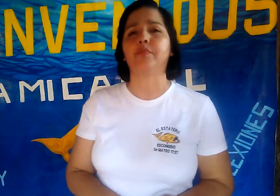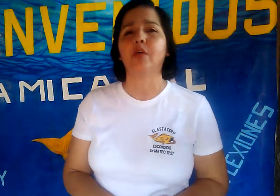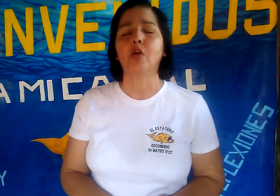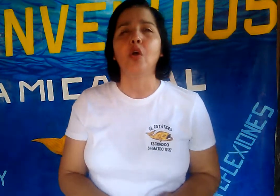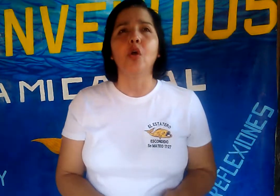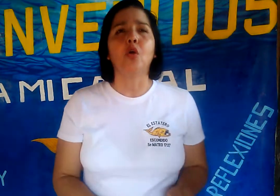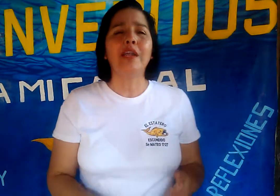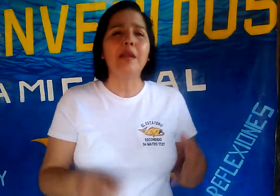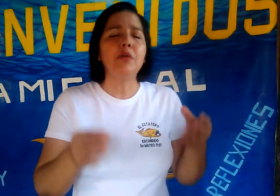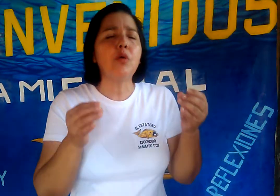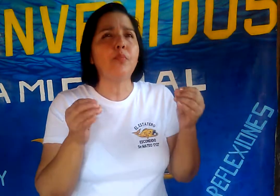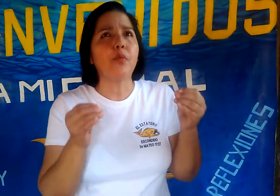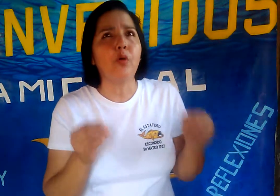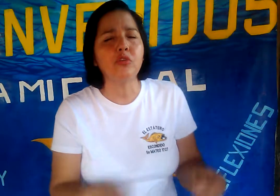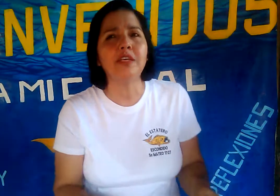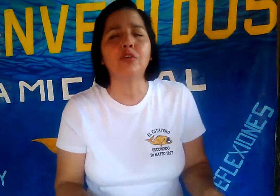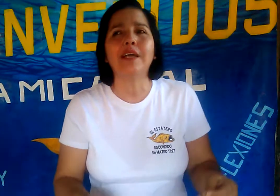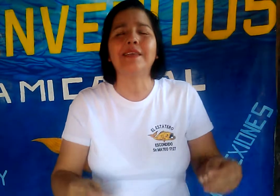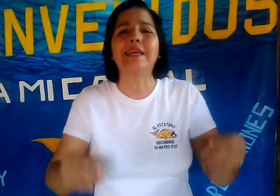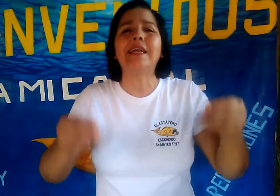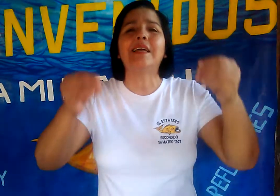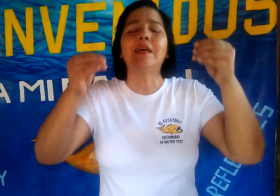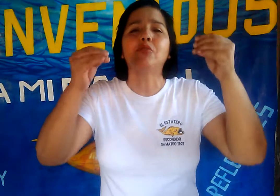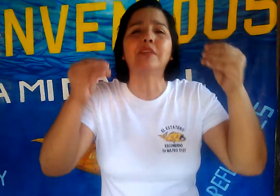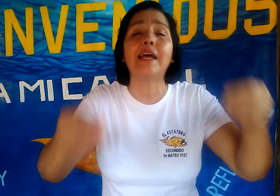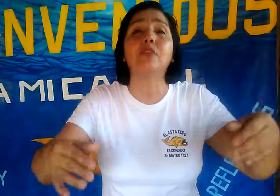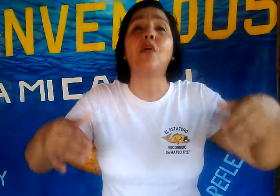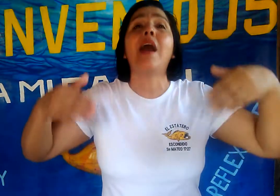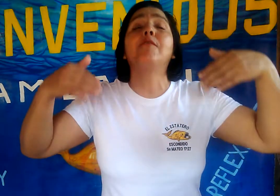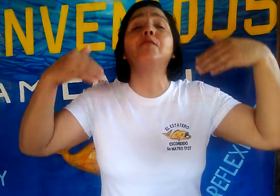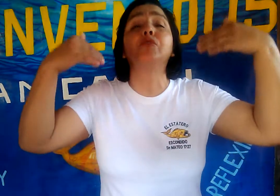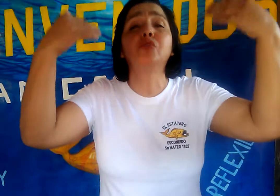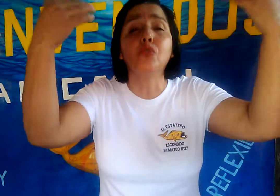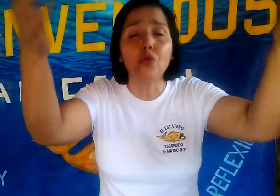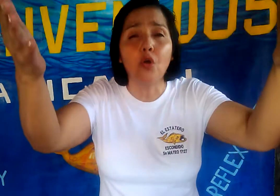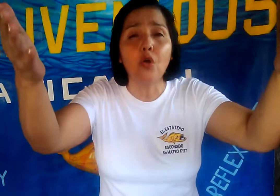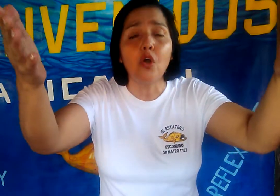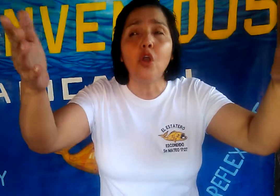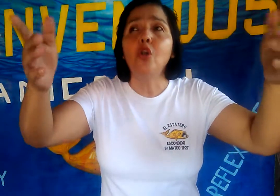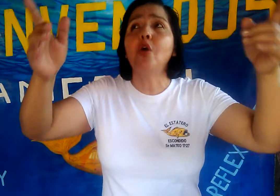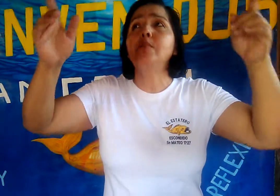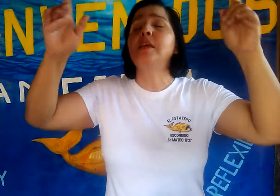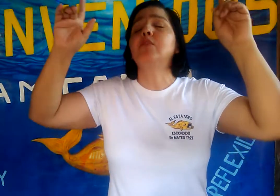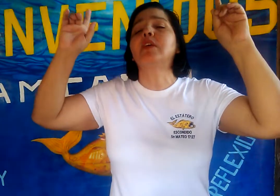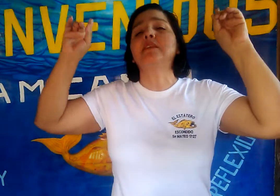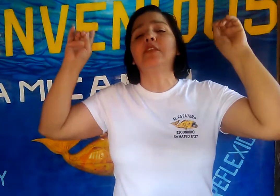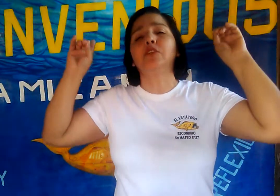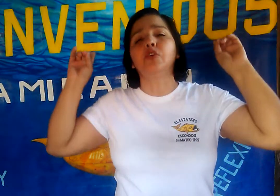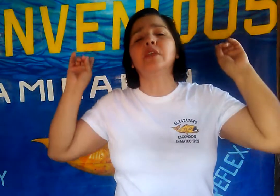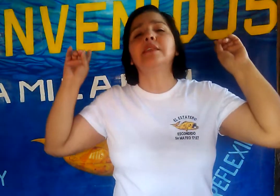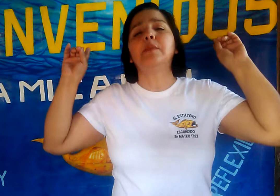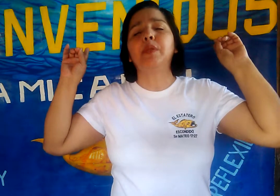con el mismo propósito de seguirte demostrando a futuro lo mismo que sintió desde el